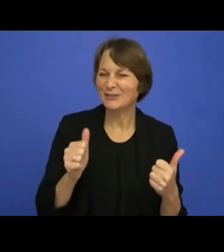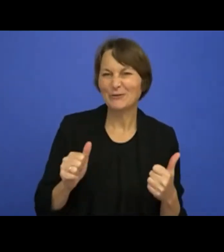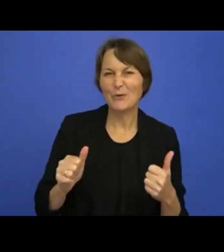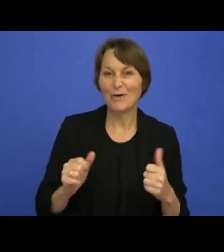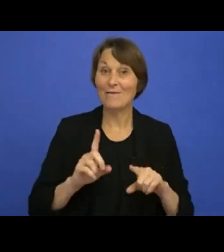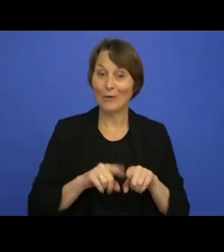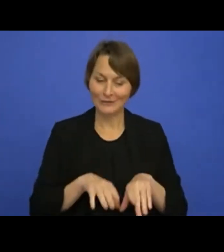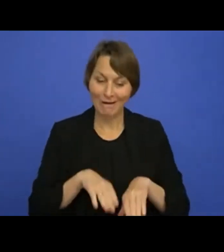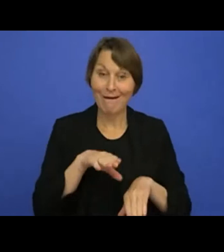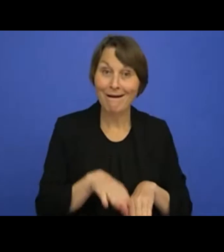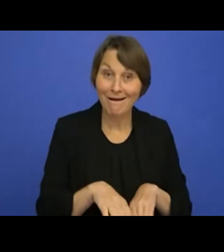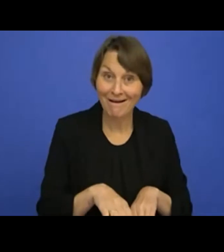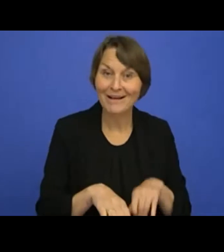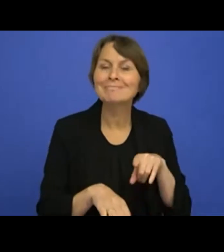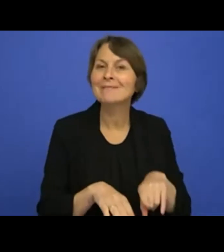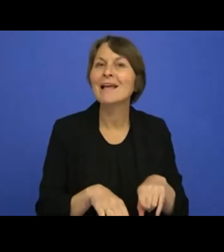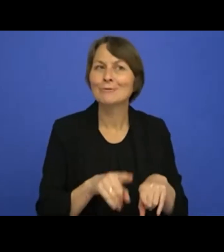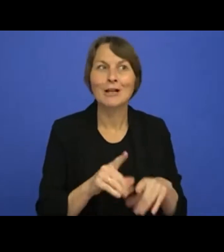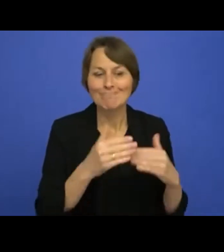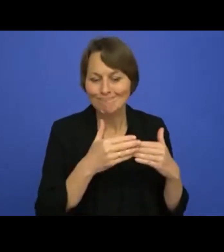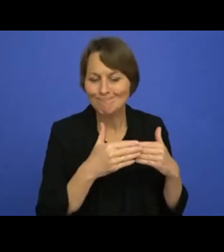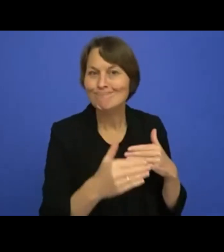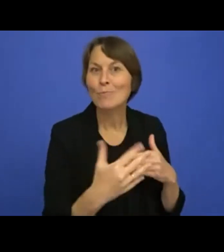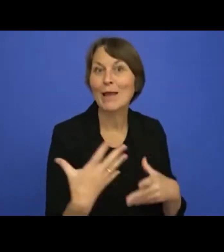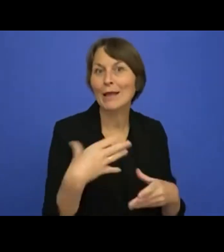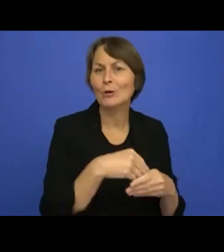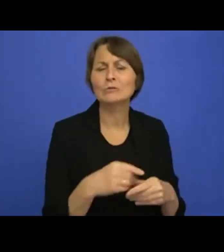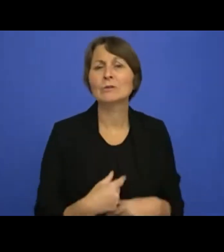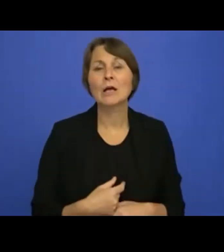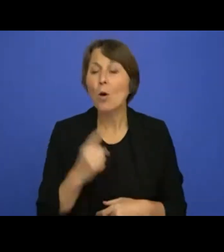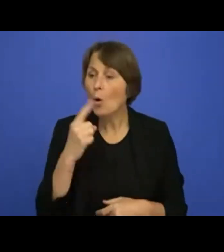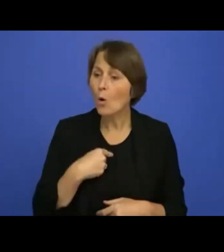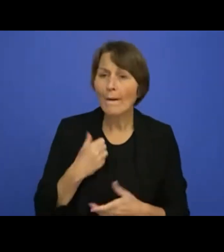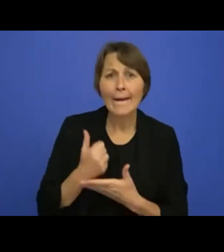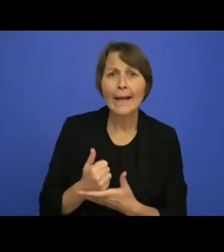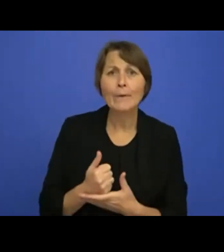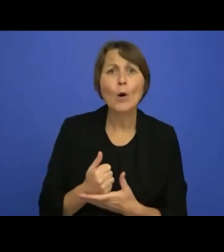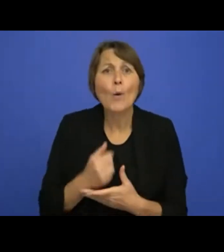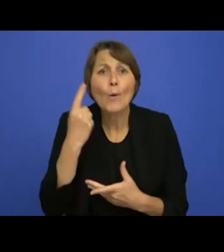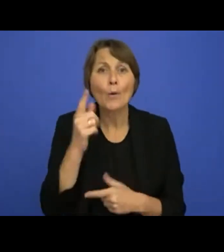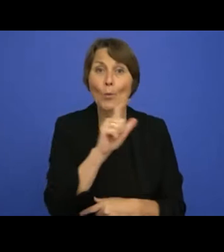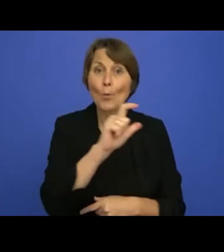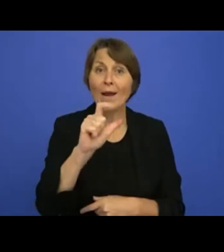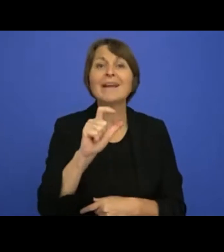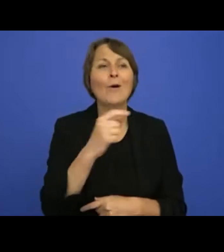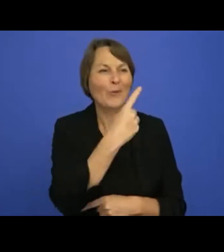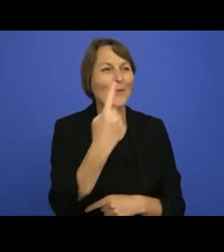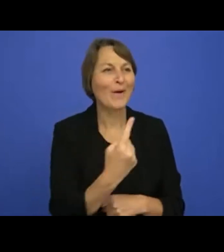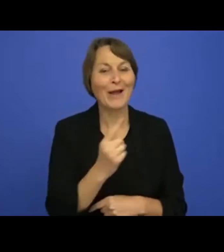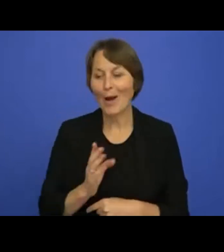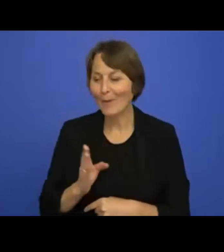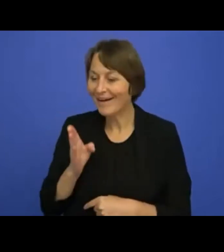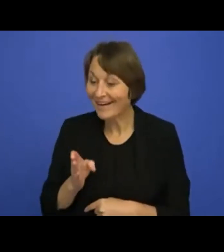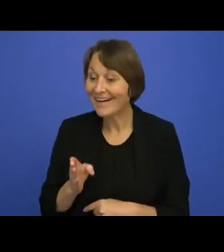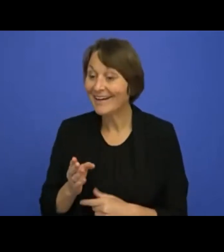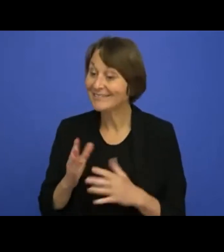L'éducation à la petite enfance est la base de l'inclusion tout au long de la vie. Et ce n'est pas le travail de une ou deux heures